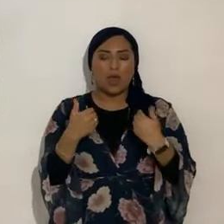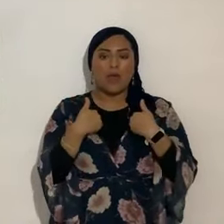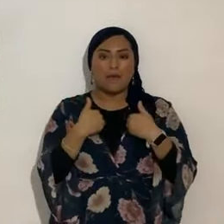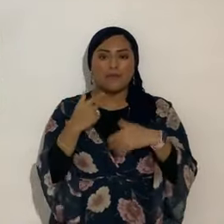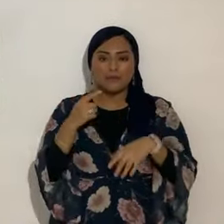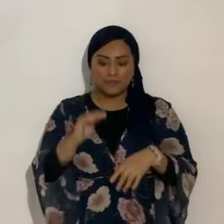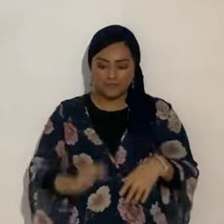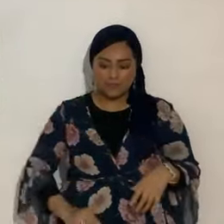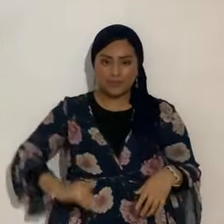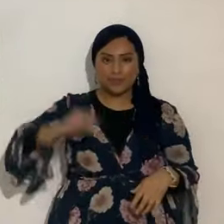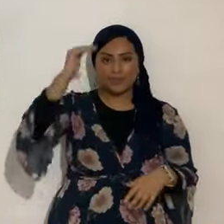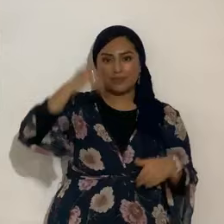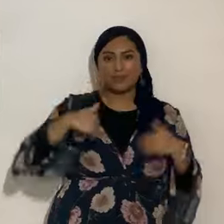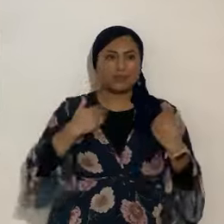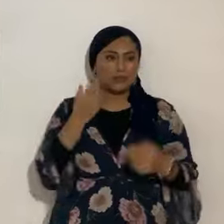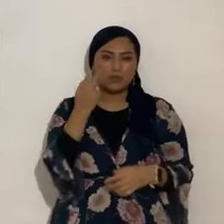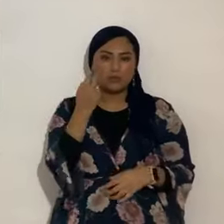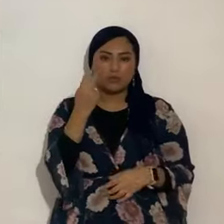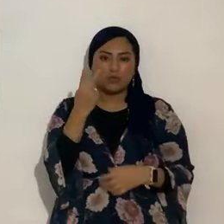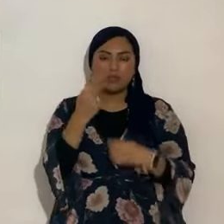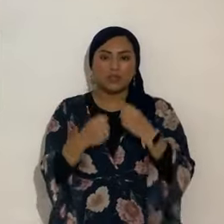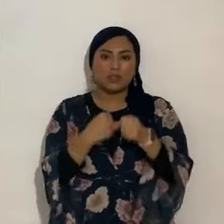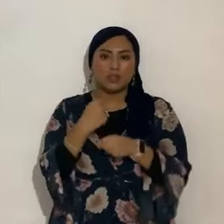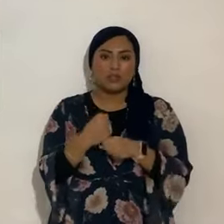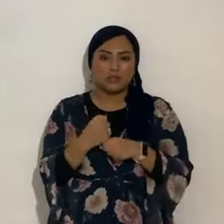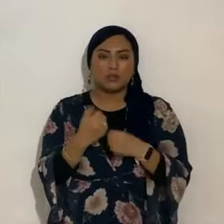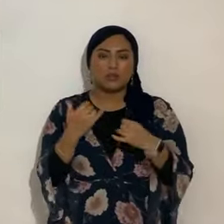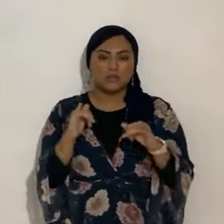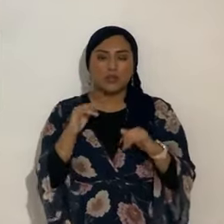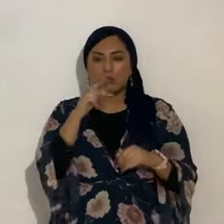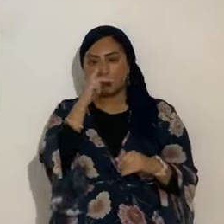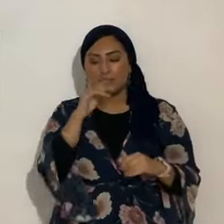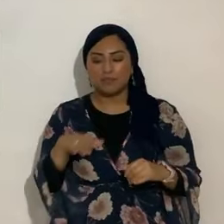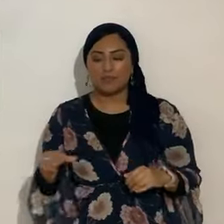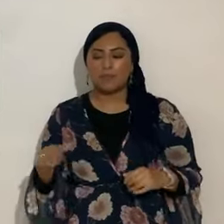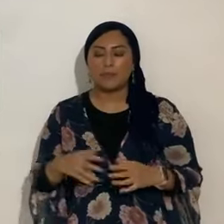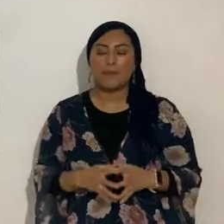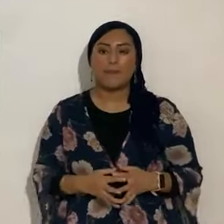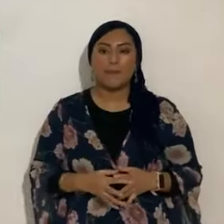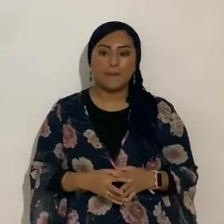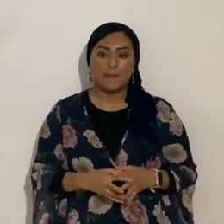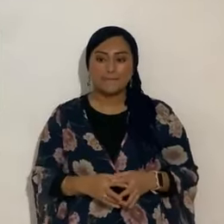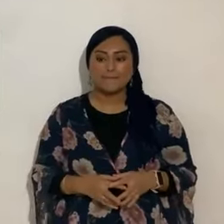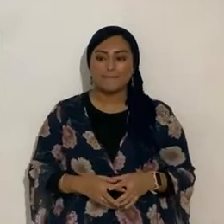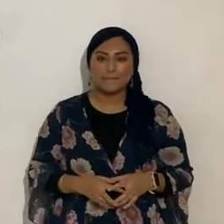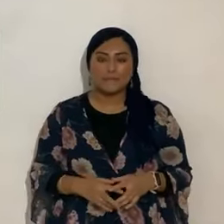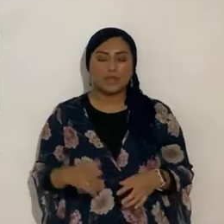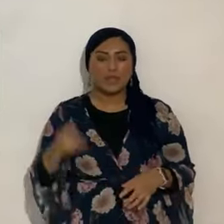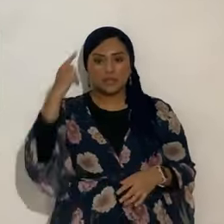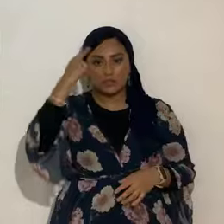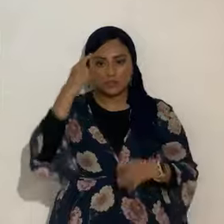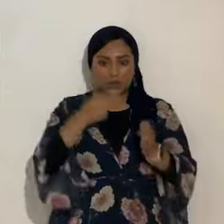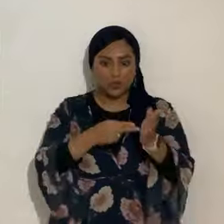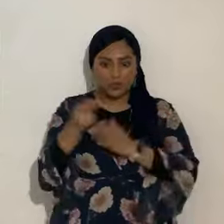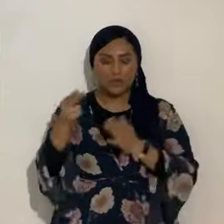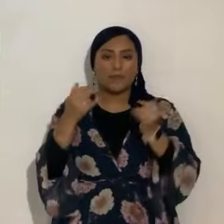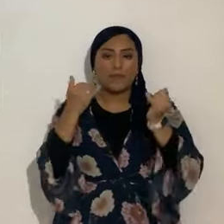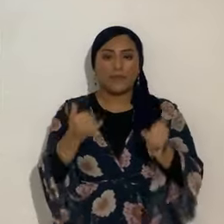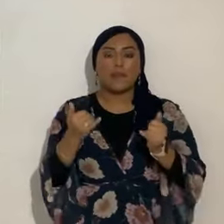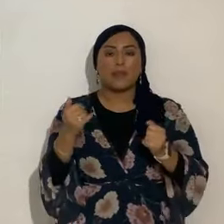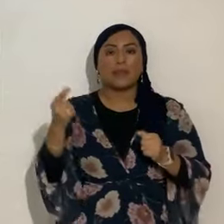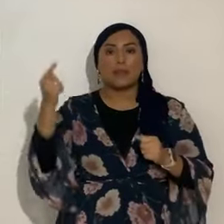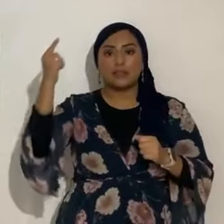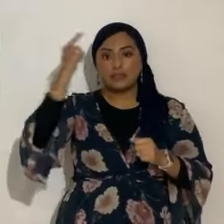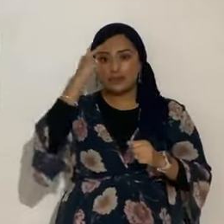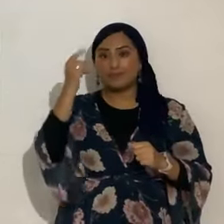muy jovencito. Estoy hablando de 12 años, era todavía niño, ¿sí? O antes. Una mentalidad recta. Ahora, la